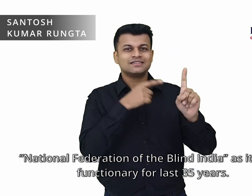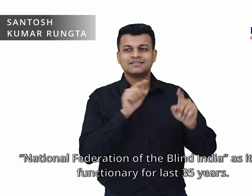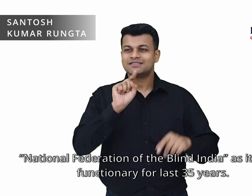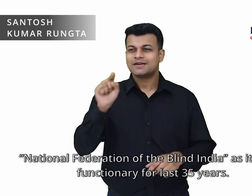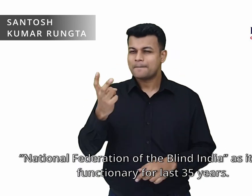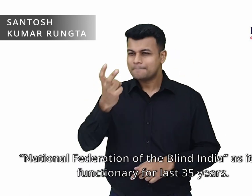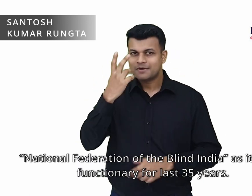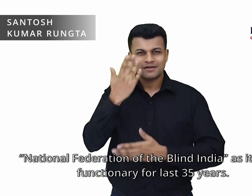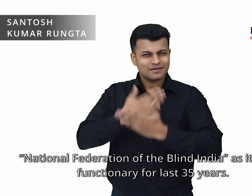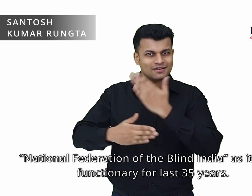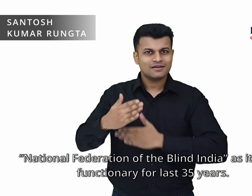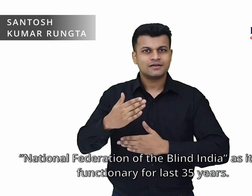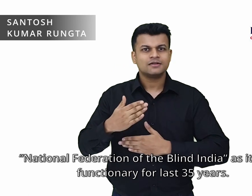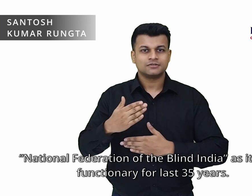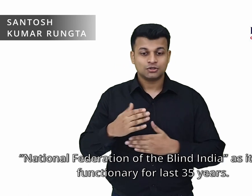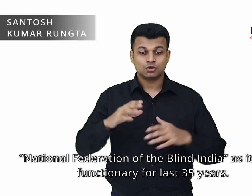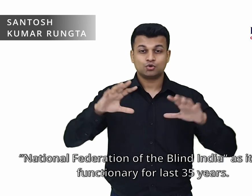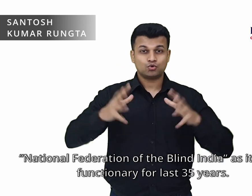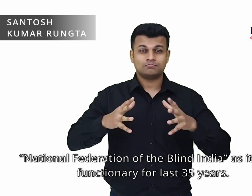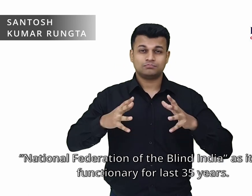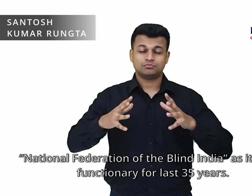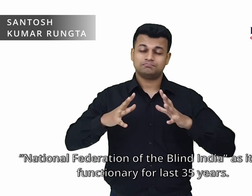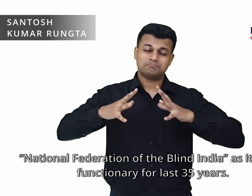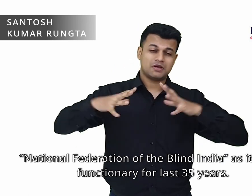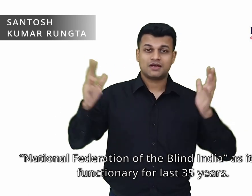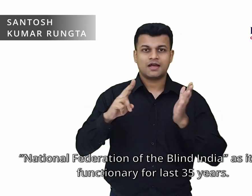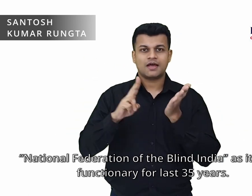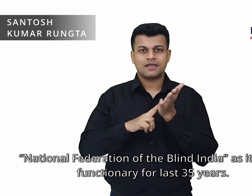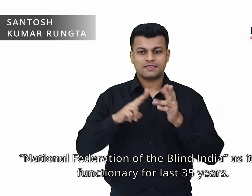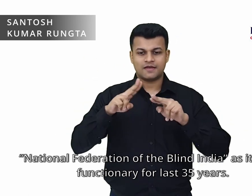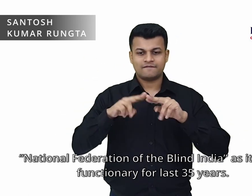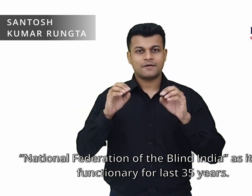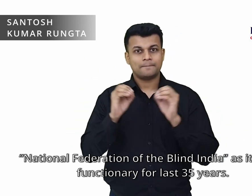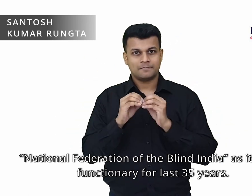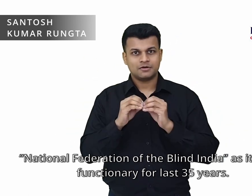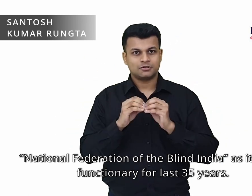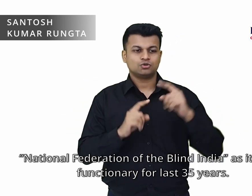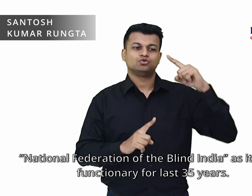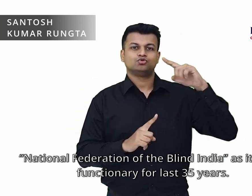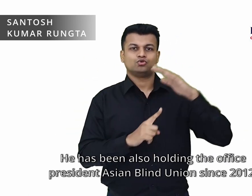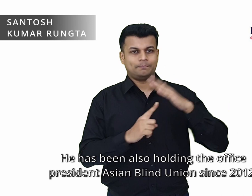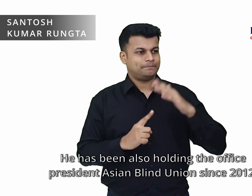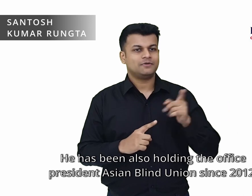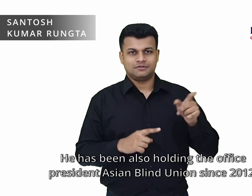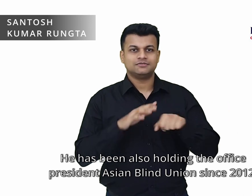सहायता संगठन नेशनल फेडरेशन ऑफ ब्लाइंड के मुख्य पदाधिकारी के रूप में सेवा कर रहे हैं। वो 2012